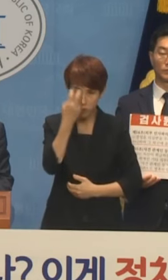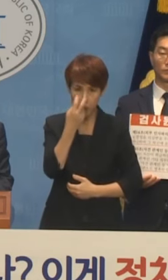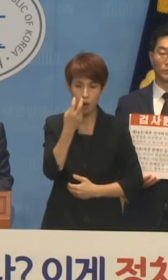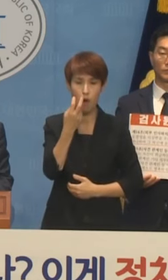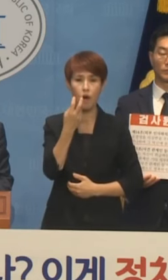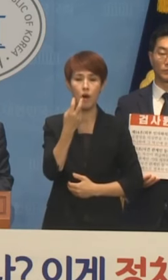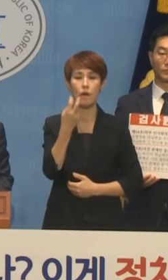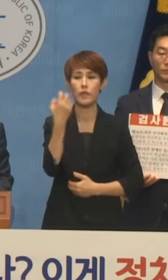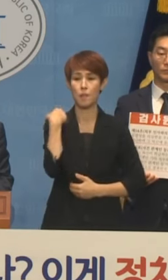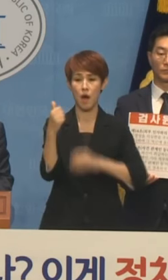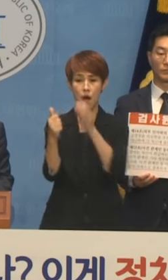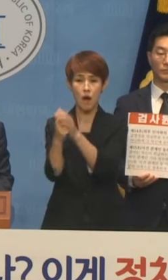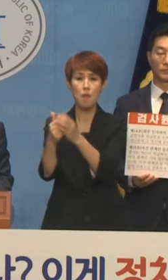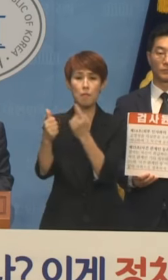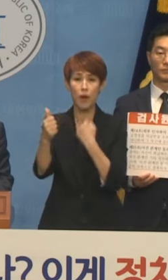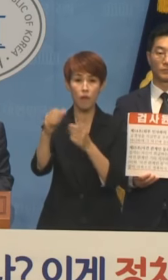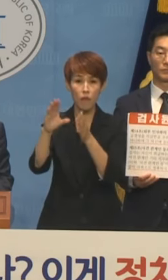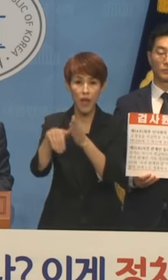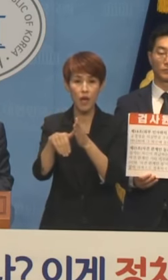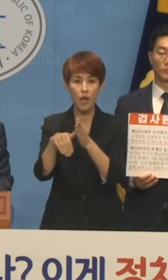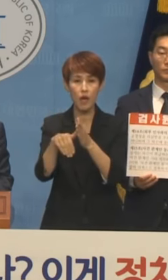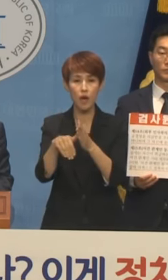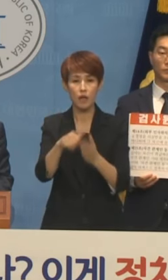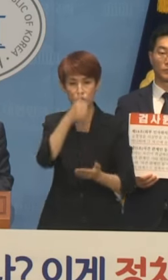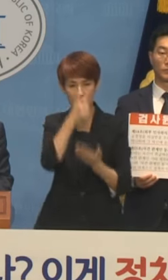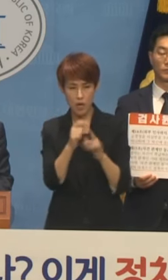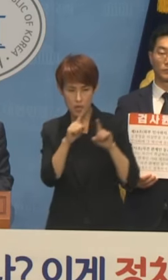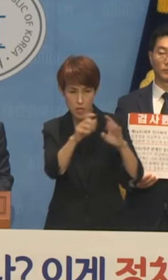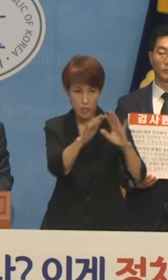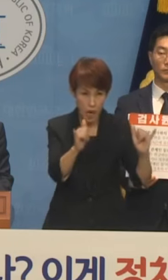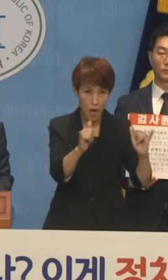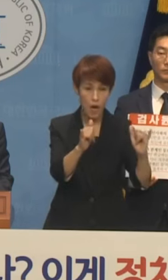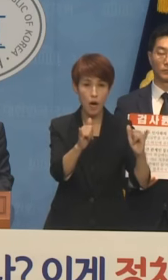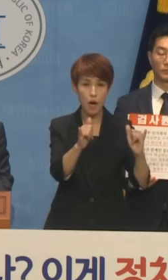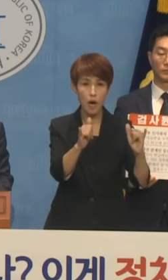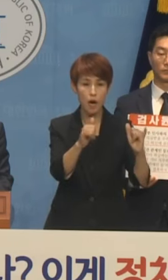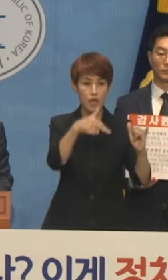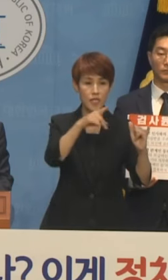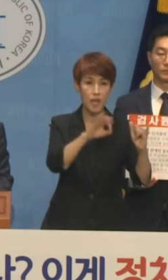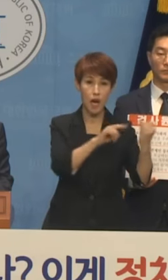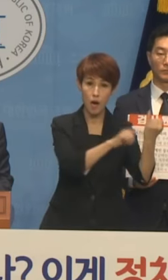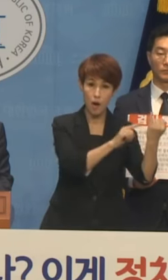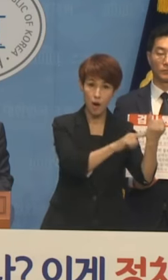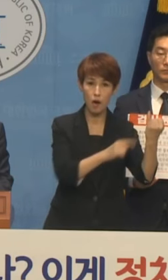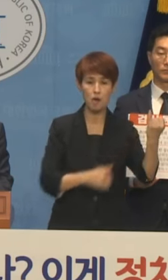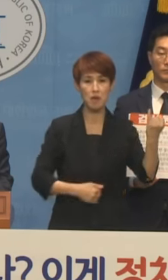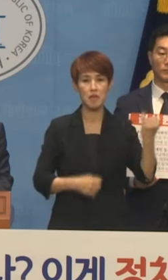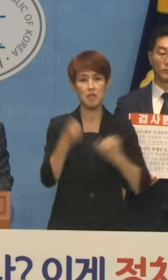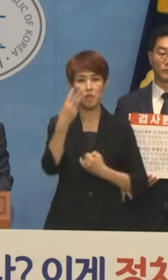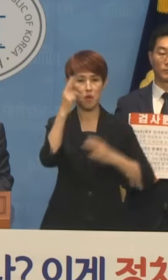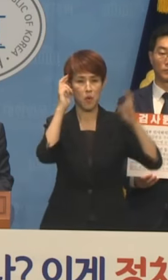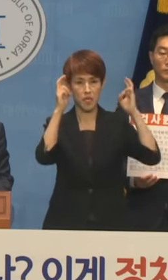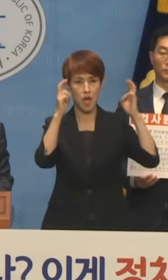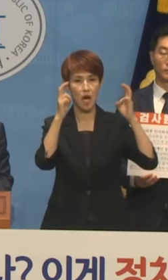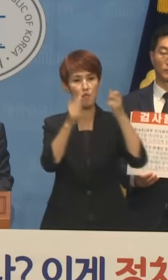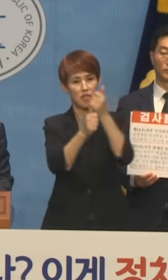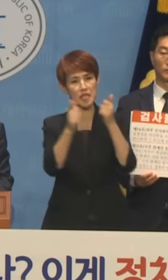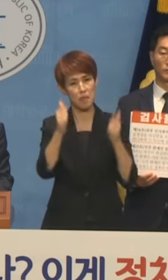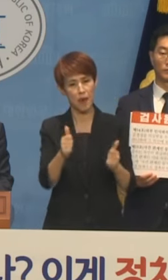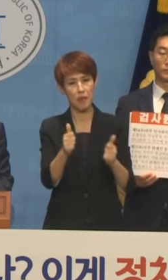유지를 담당하면서 핵심 피의자 및 참고인 신분이었던 장시호에게 삼성그룹 이재용 부회장